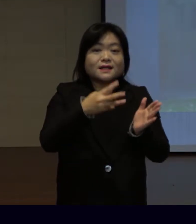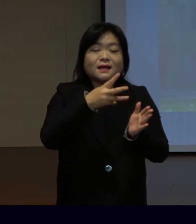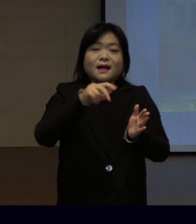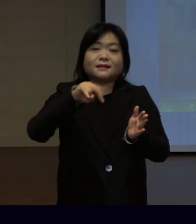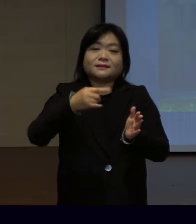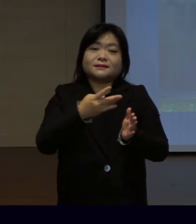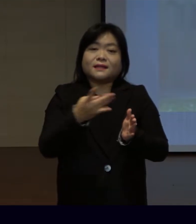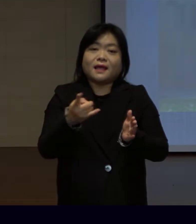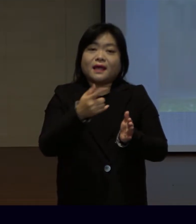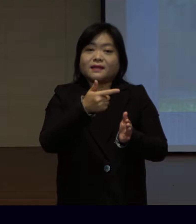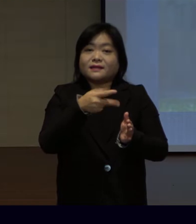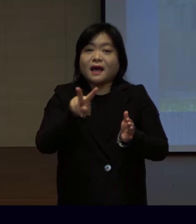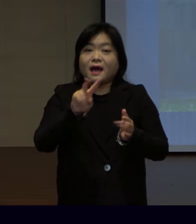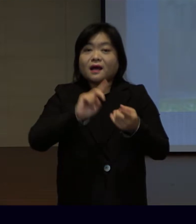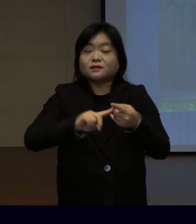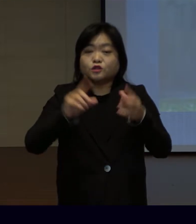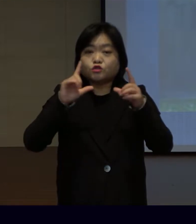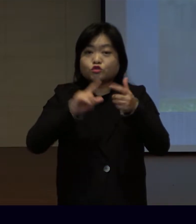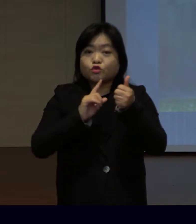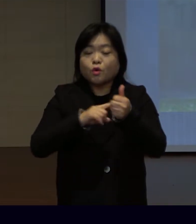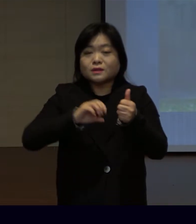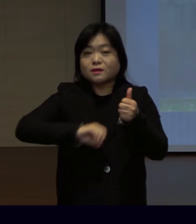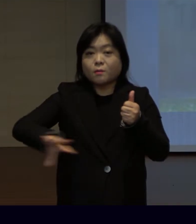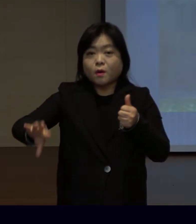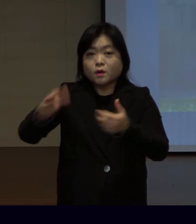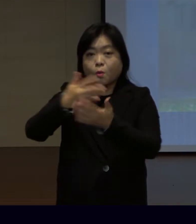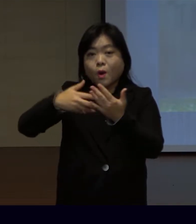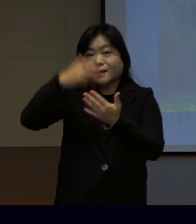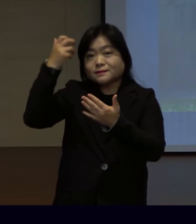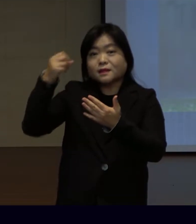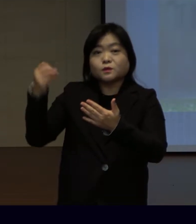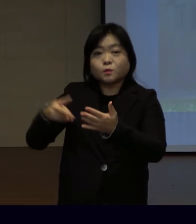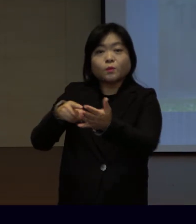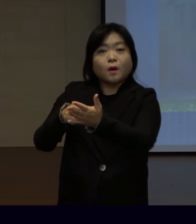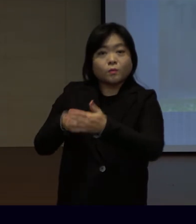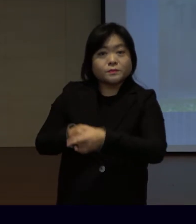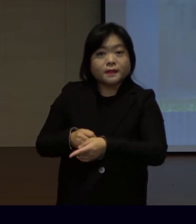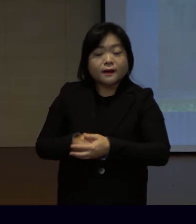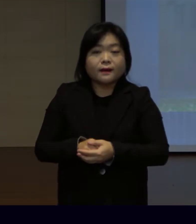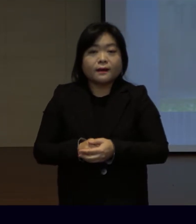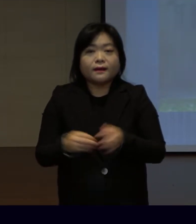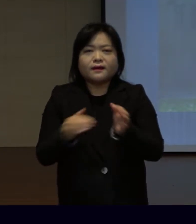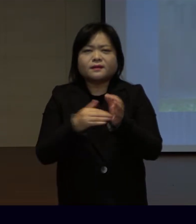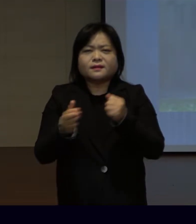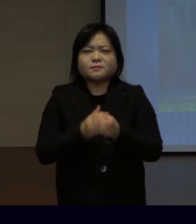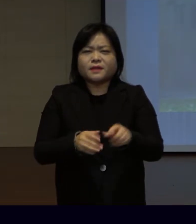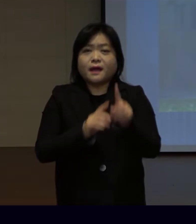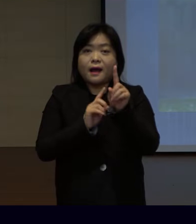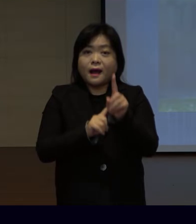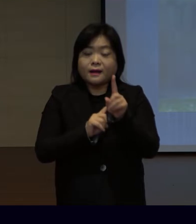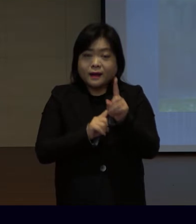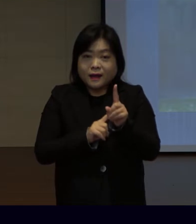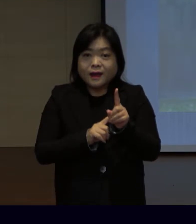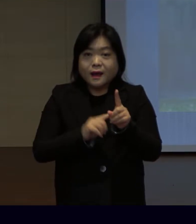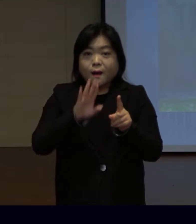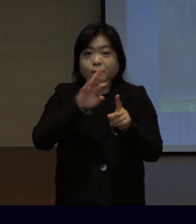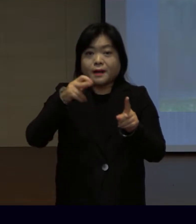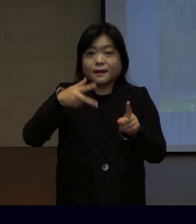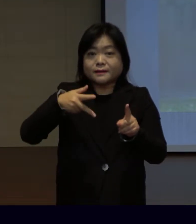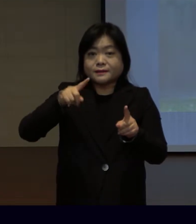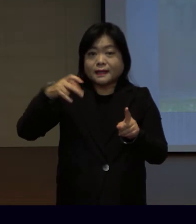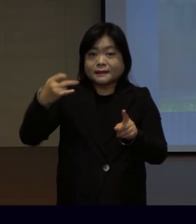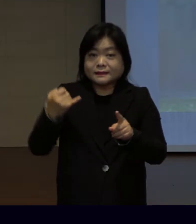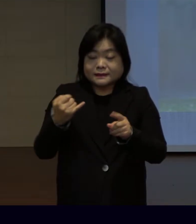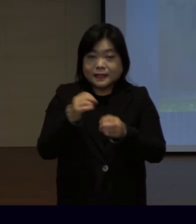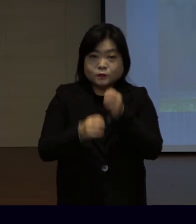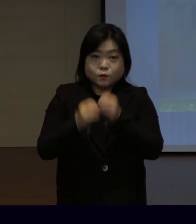라스티냐 주인공은 잃어버린 환상이라는 다른 작품에 또 나옵니다. 그러니까 하나의 이 사람 작품